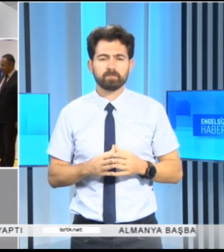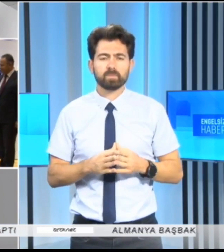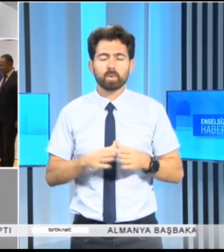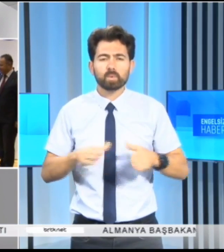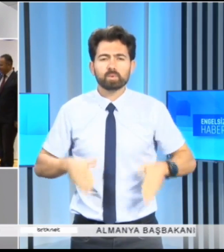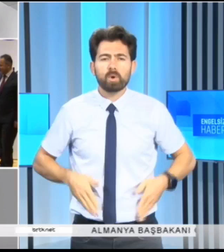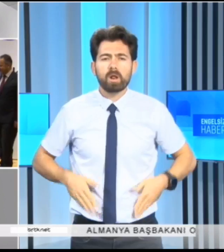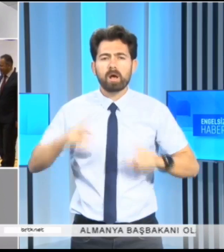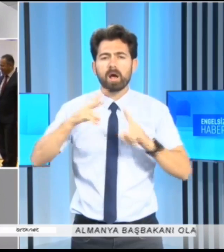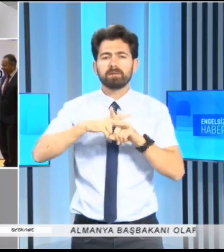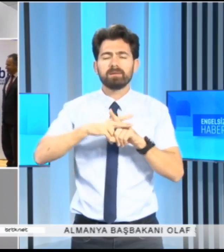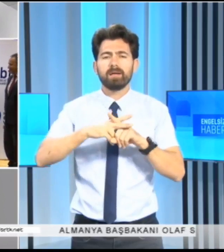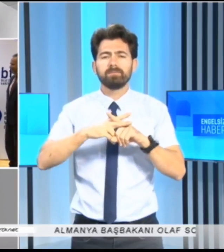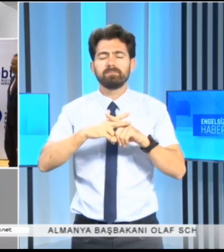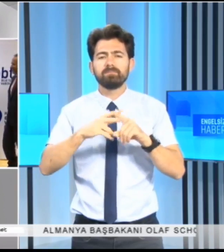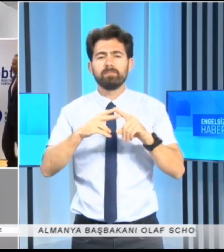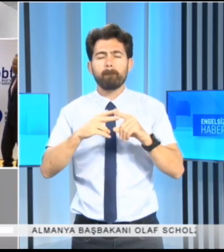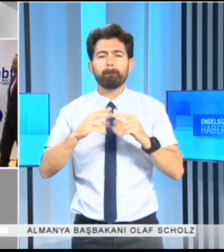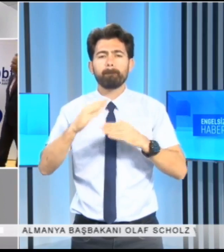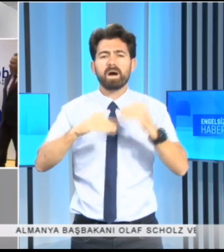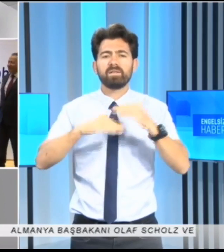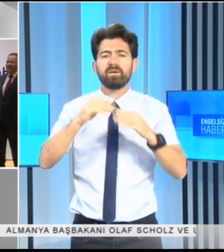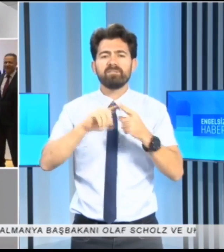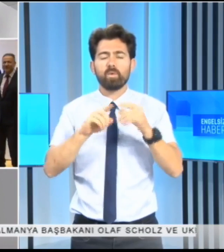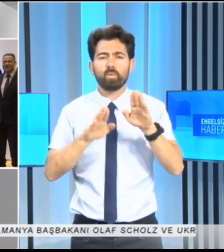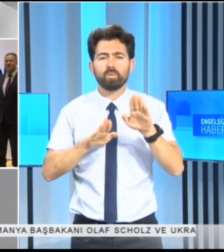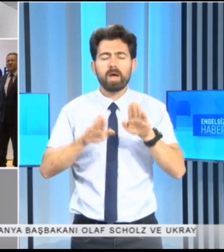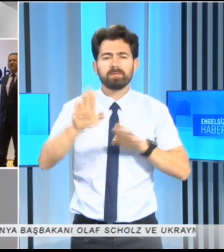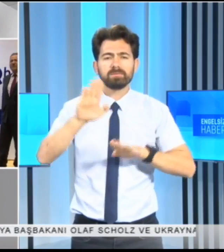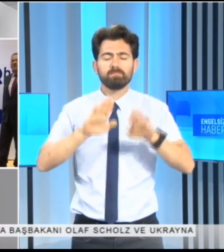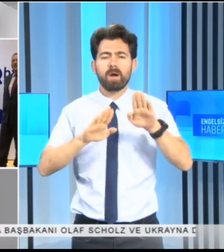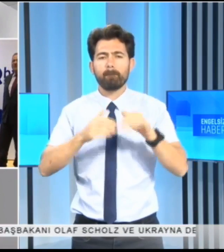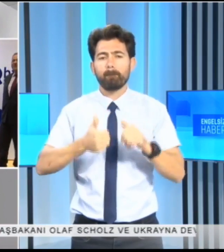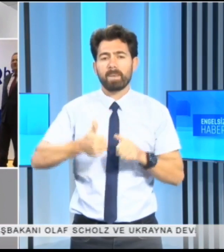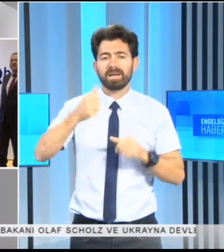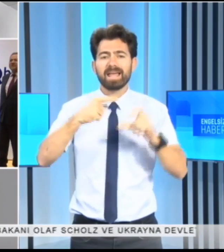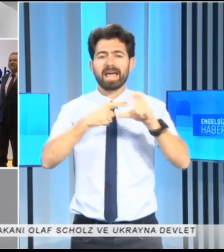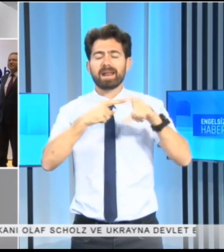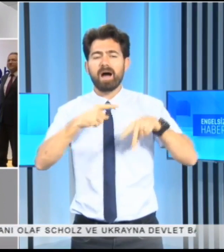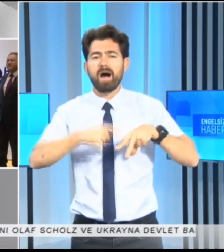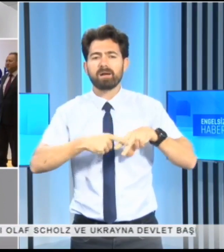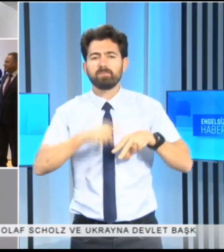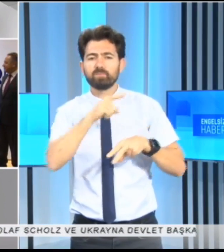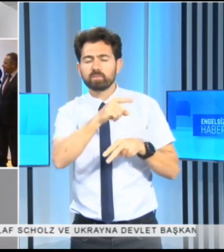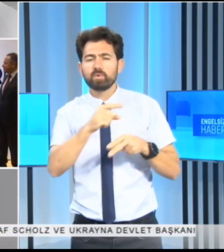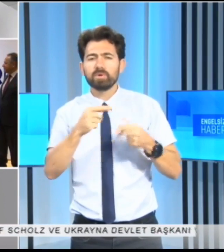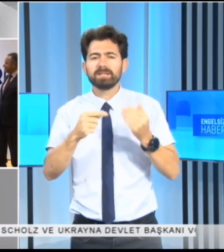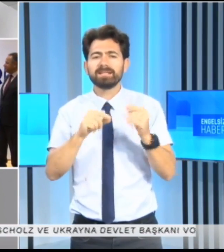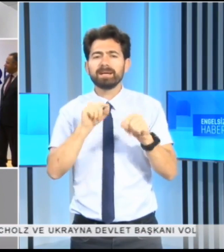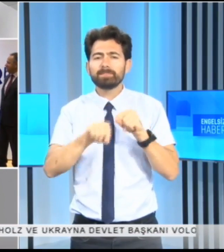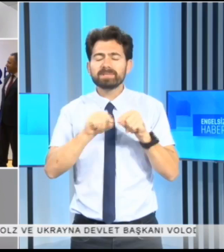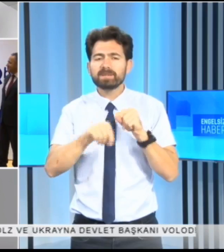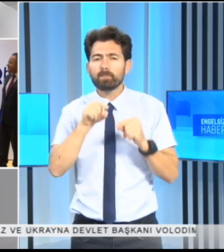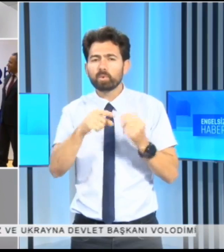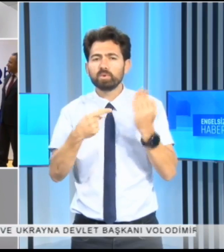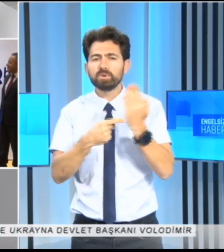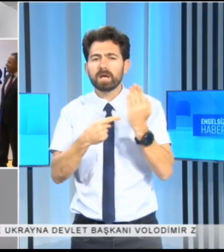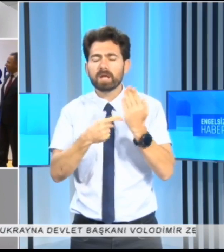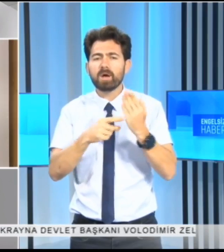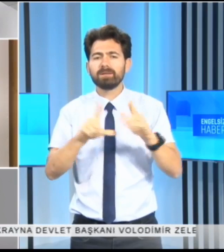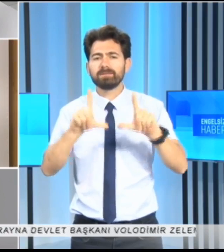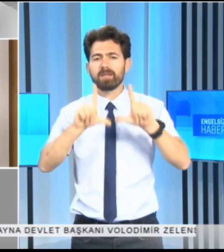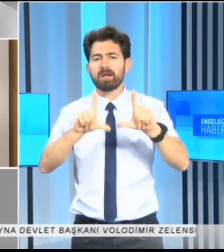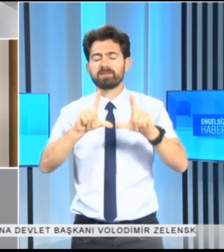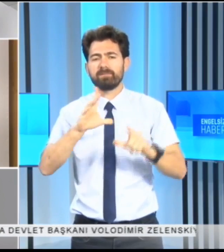törene katılan Bayındırlık Ve Ulaştırma Bakanı Erhan Arıklı ülkenin bu teknolojiye ihtiyacı